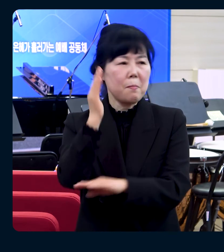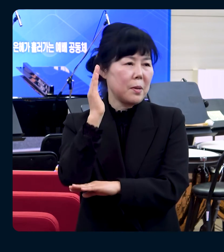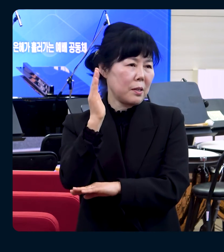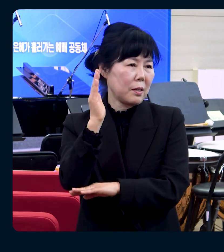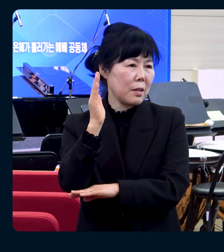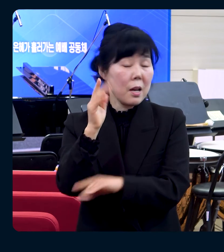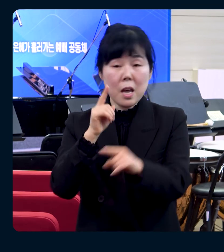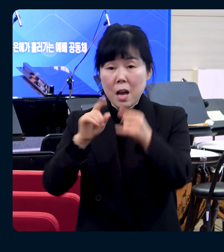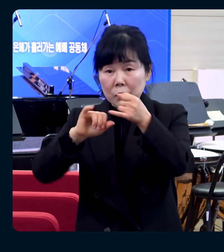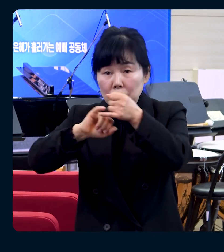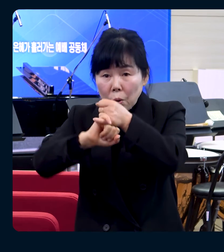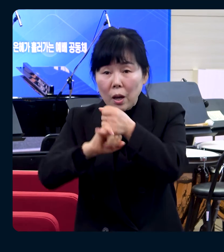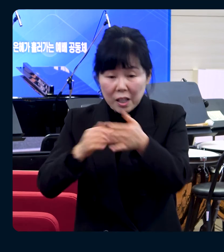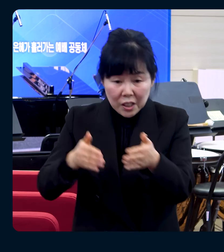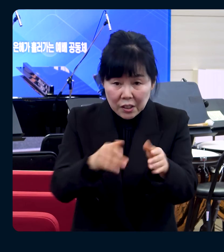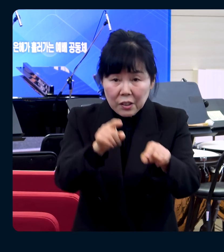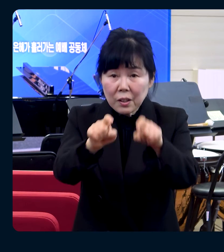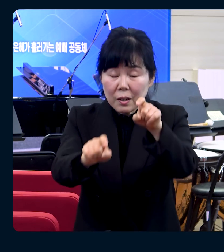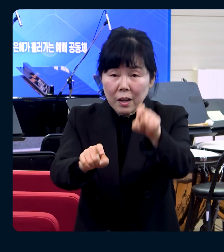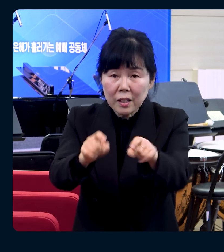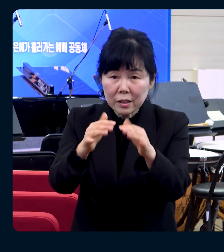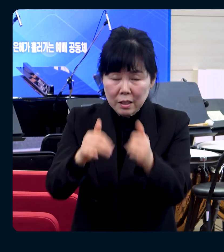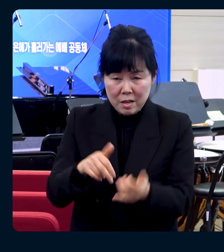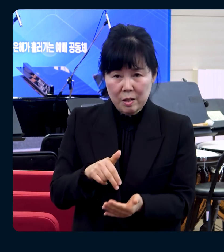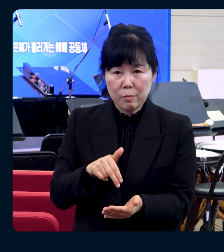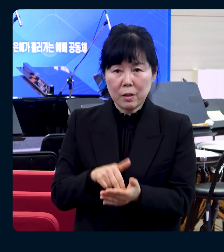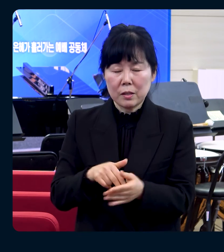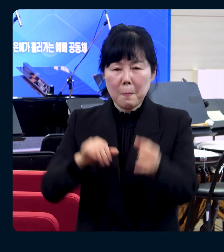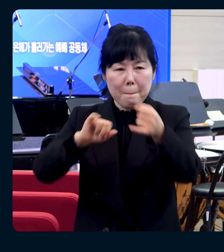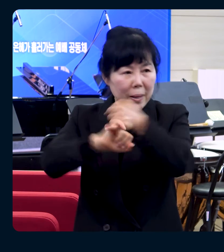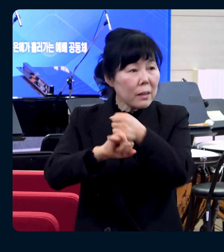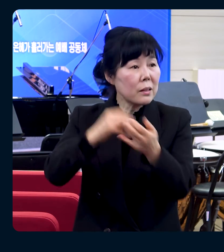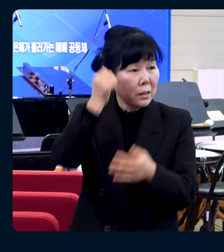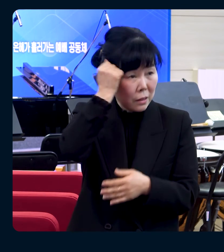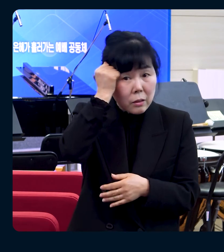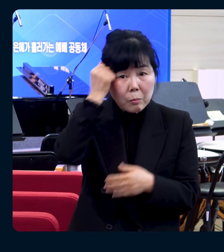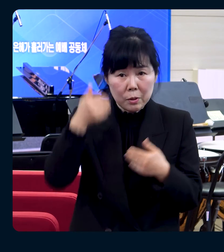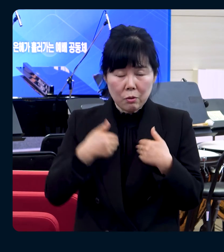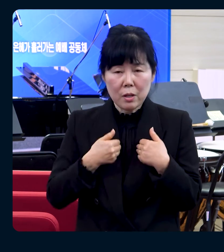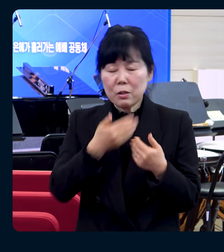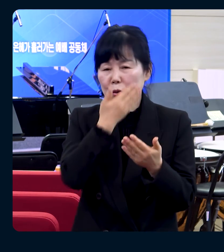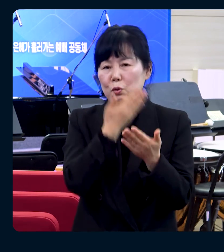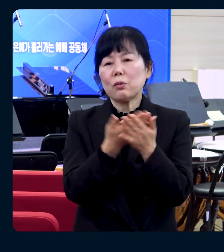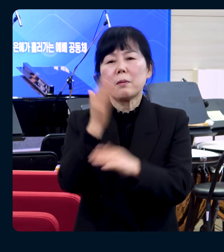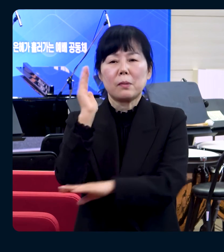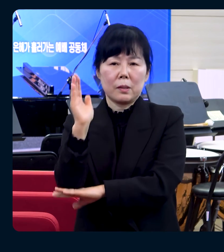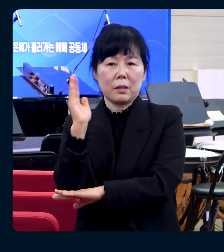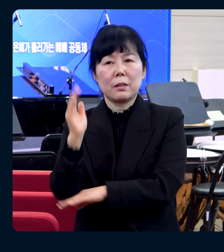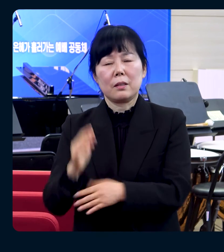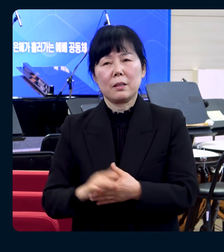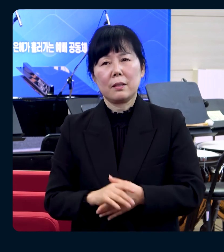이게 오늘 메시지예요. 이게 언약의 길을 걷는 우리가 반드시 알아야 될 메시지예요.